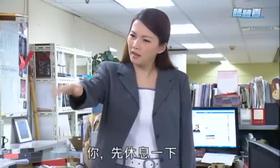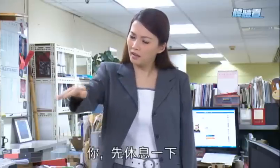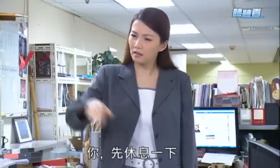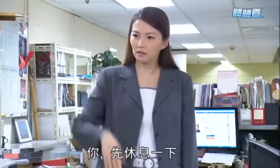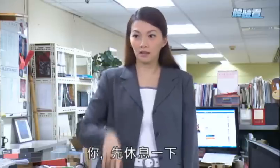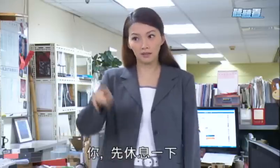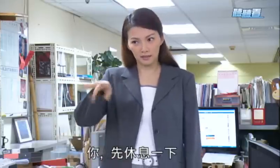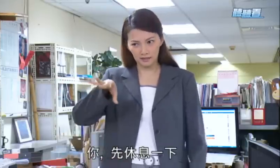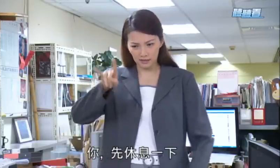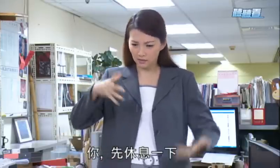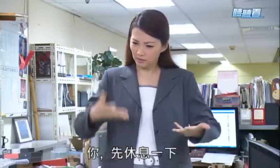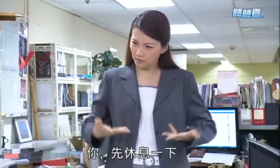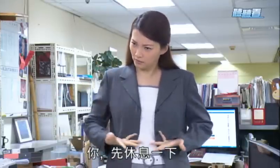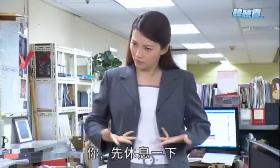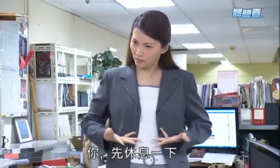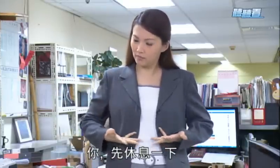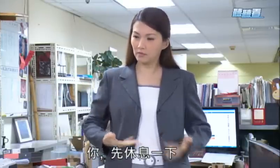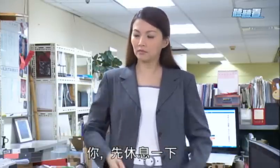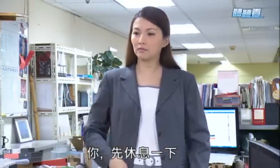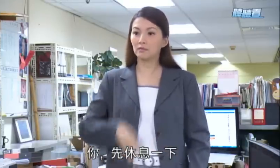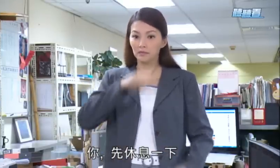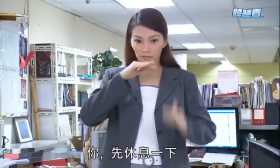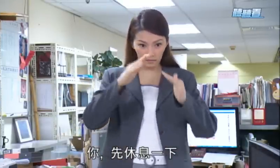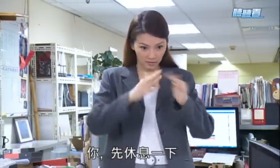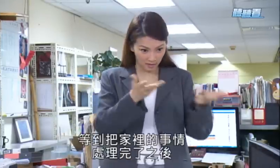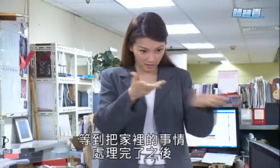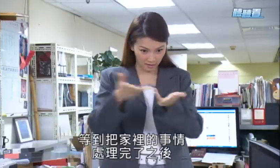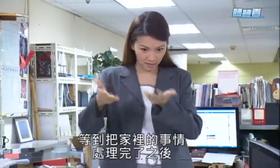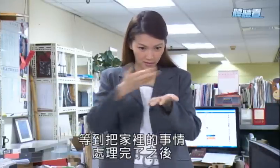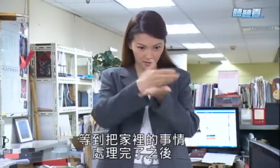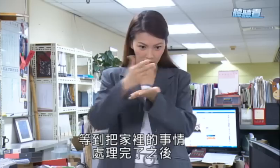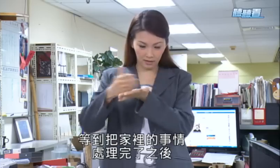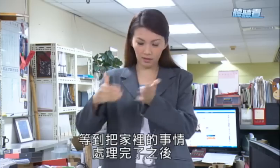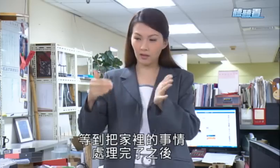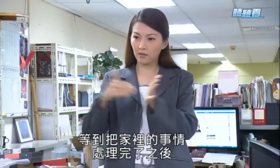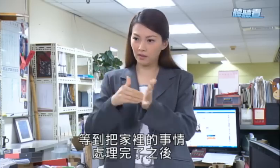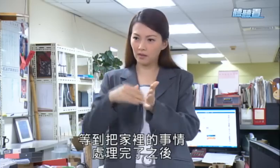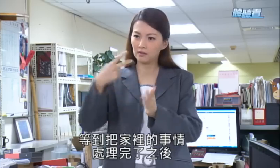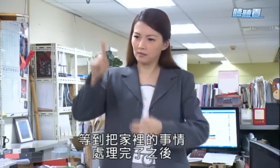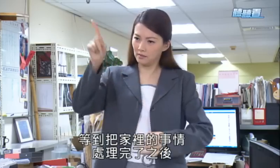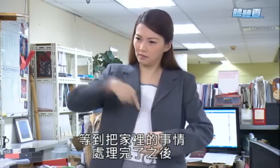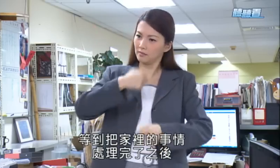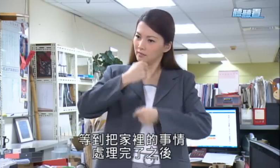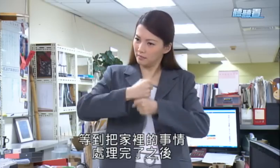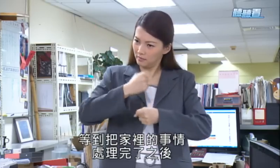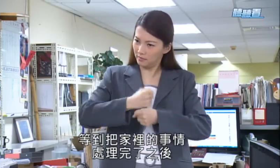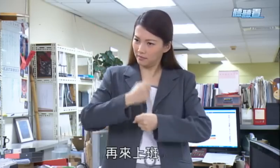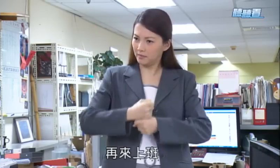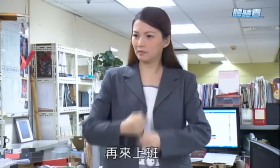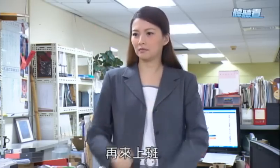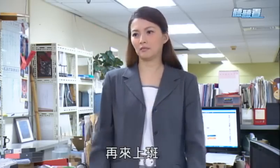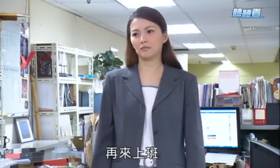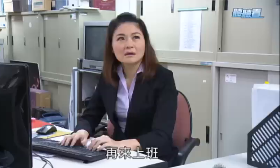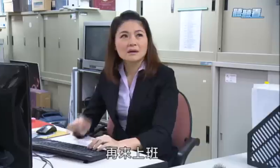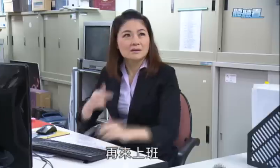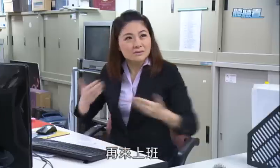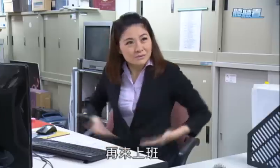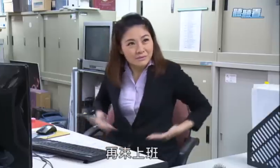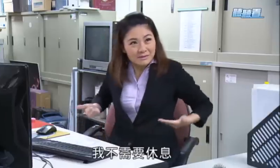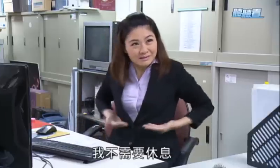你先休息一下，等到把家里的事情处理完了之后再来上班。我不